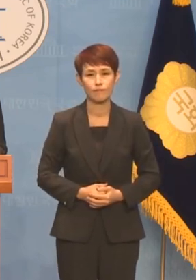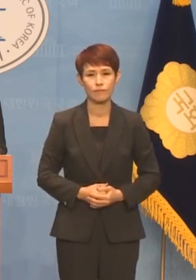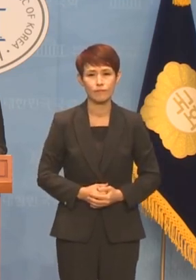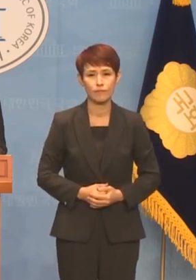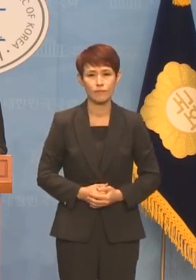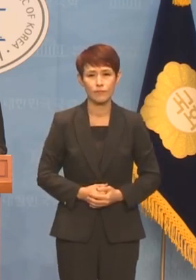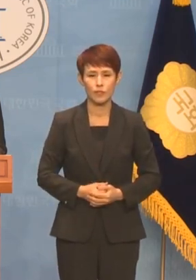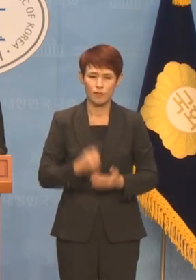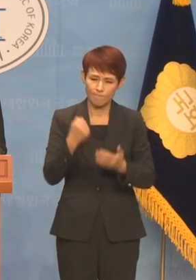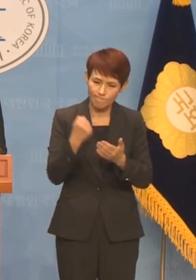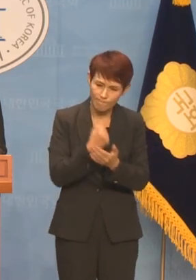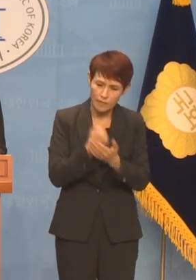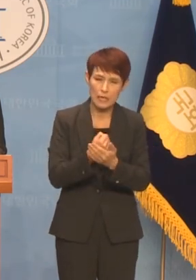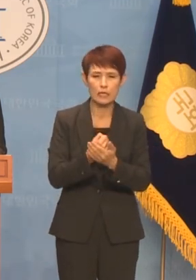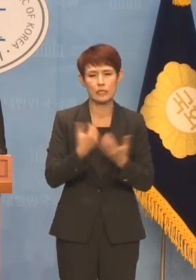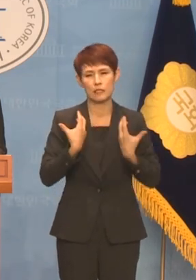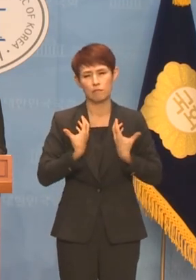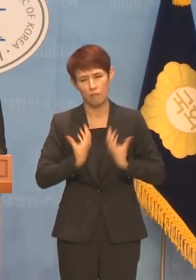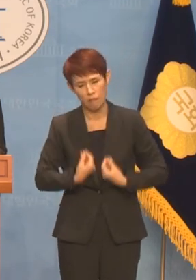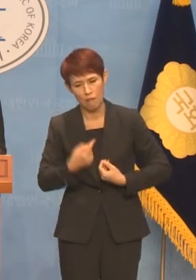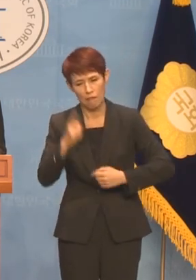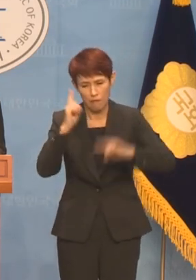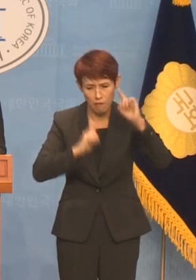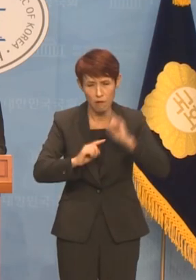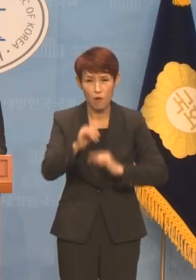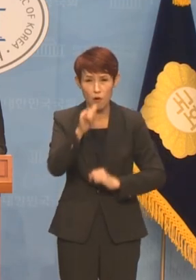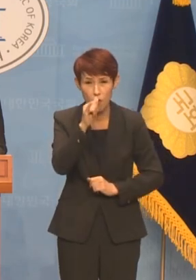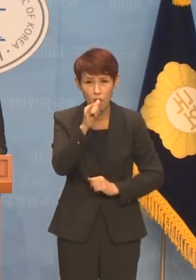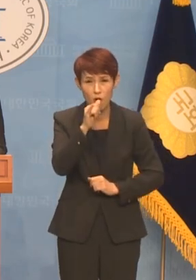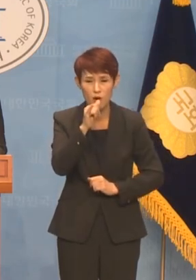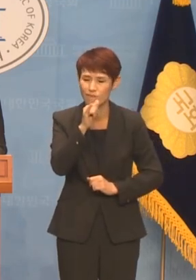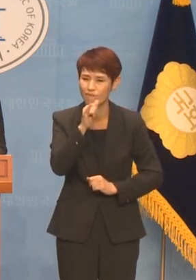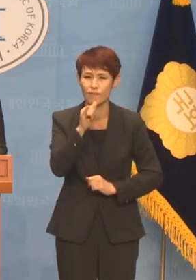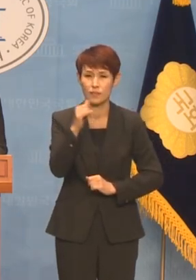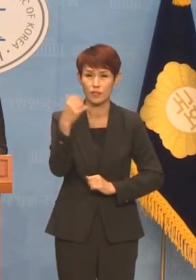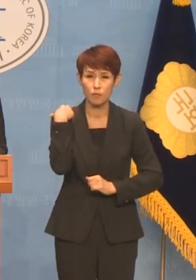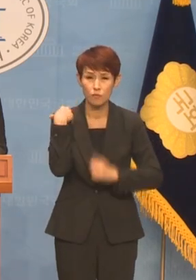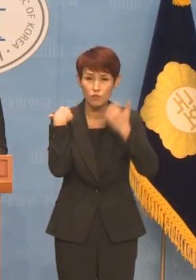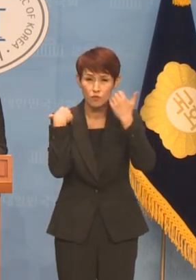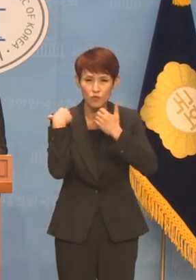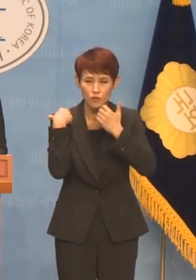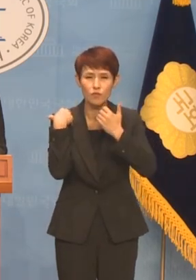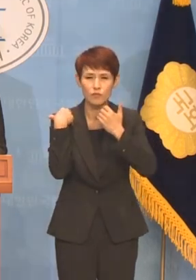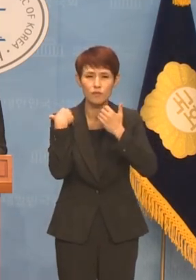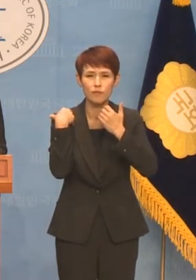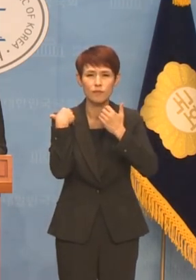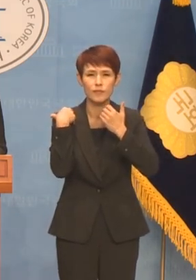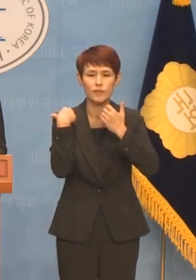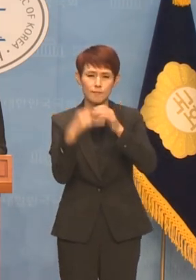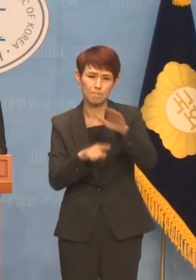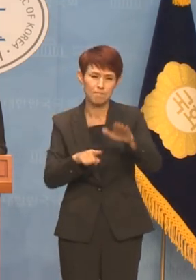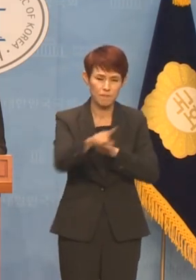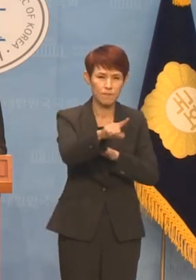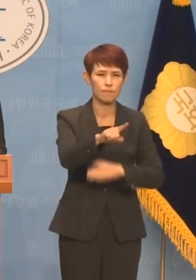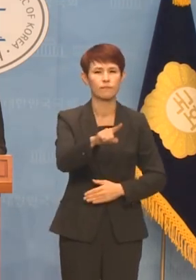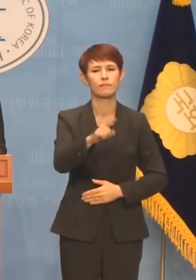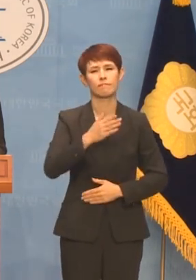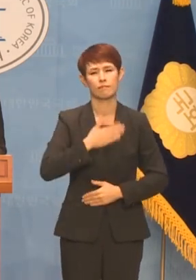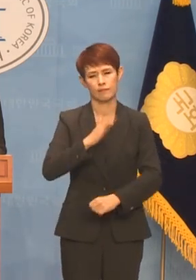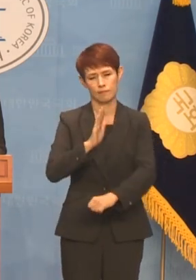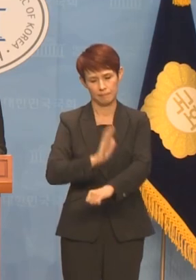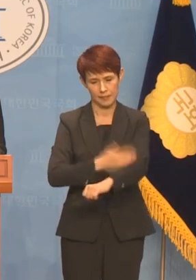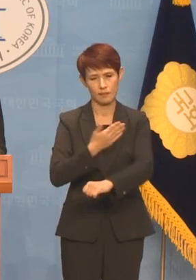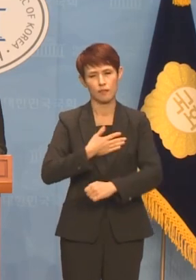혹시 아쉬운 결과에 실망과 상처가 생기셨다면 그 책임은 오로지 그 선두에 섰던 저의 부족함